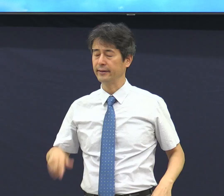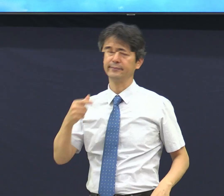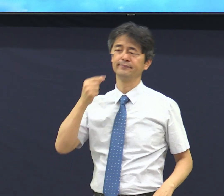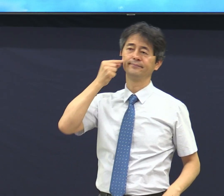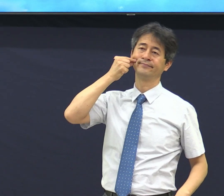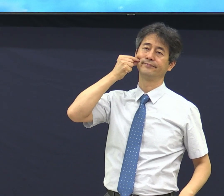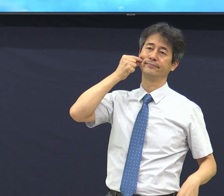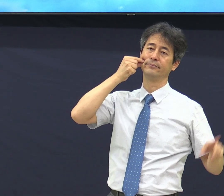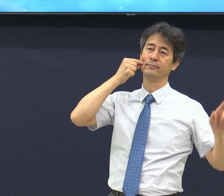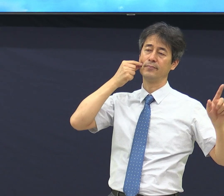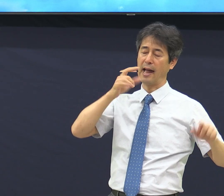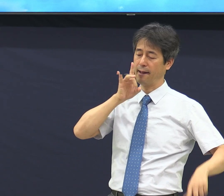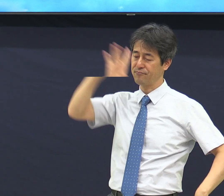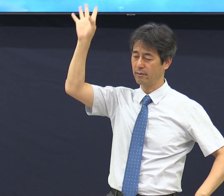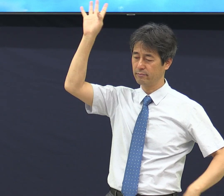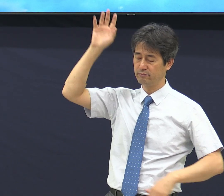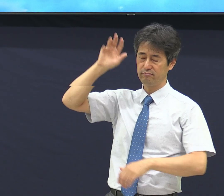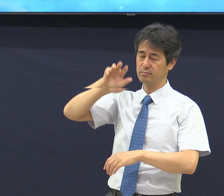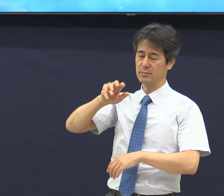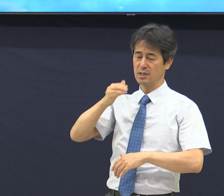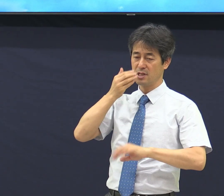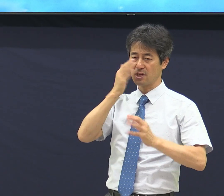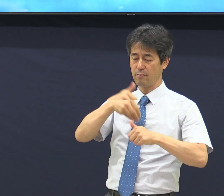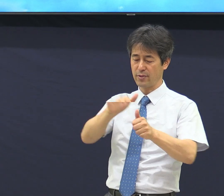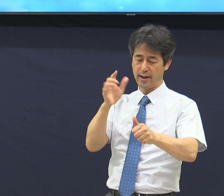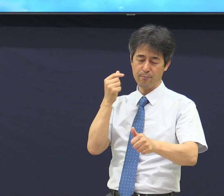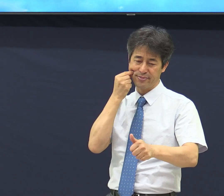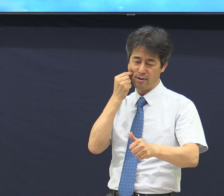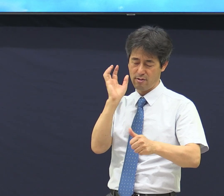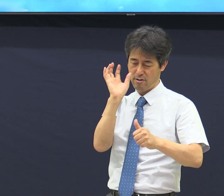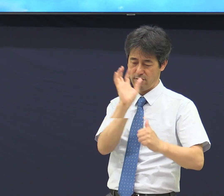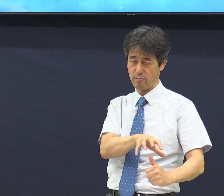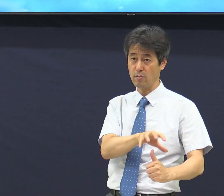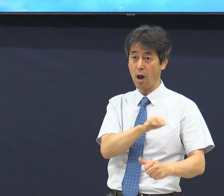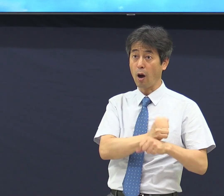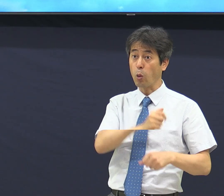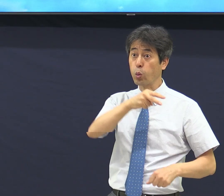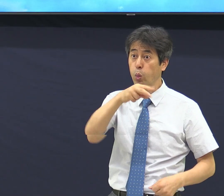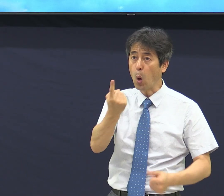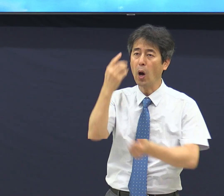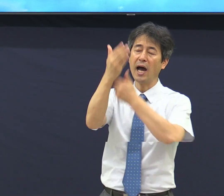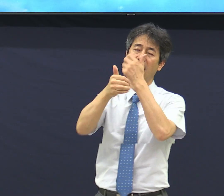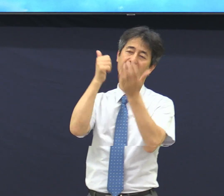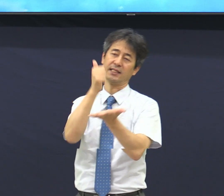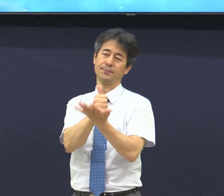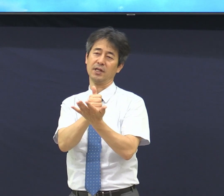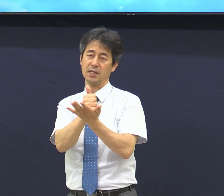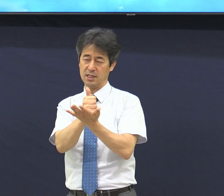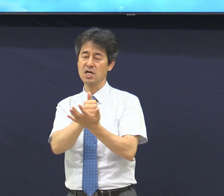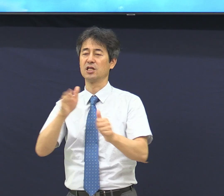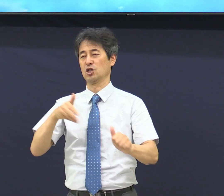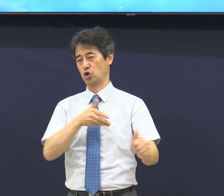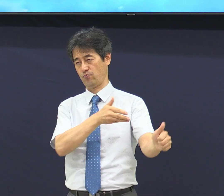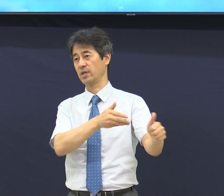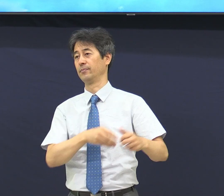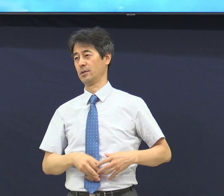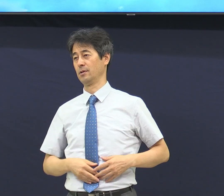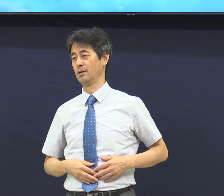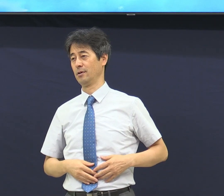해달라고 건의를 하지만 바로는 허락해주지 않습니다. 감히 이스라엘 백성들을 보낼 수 없다라고